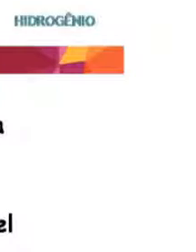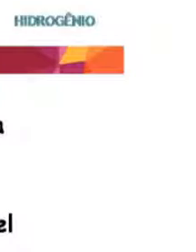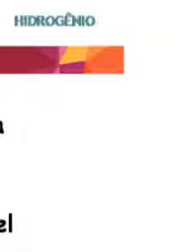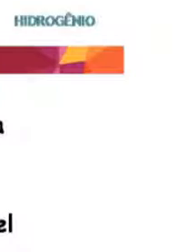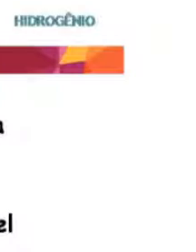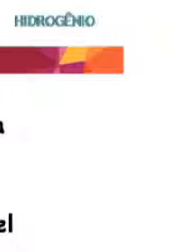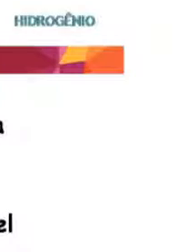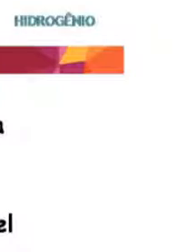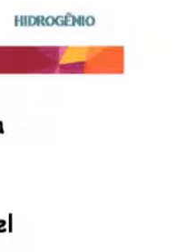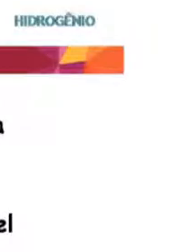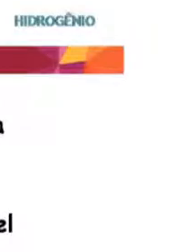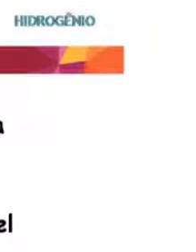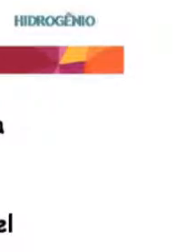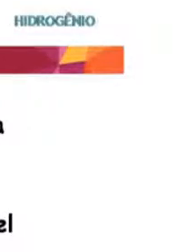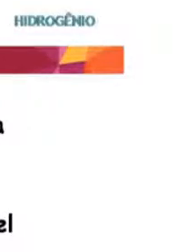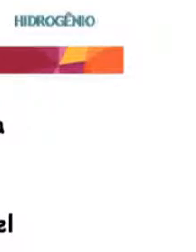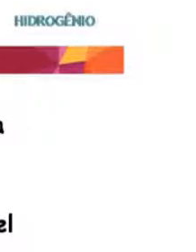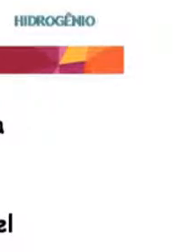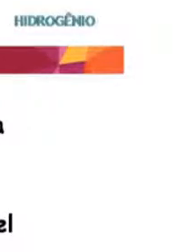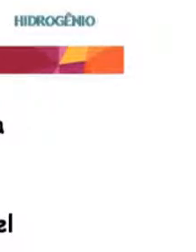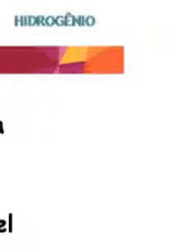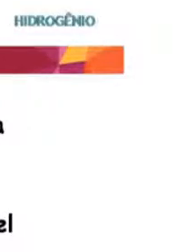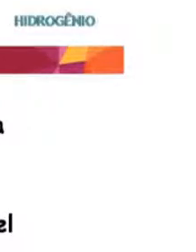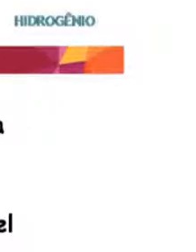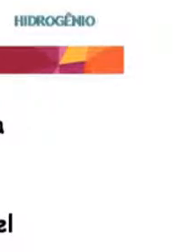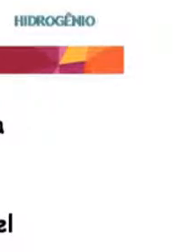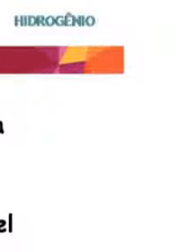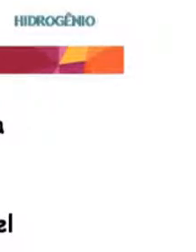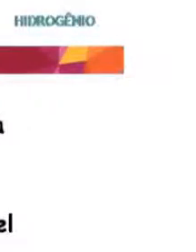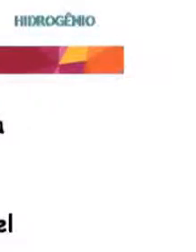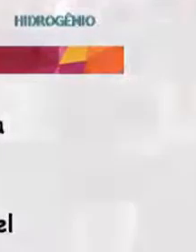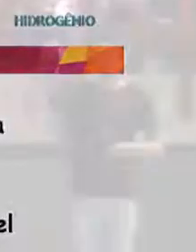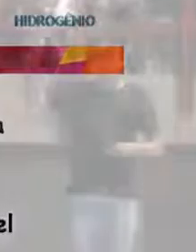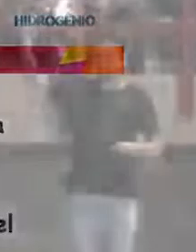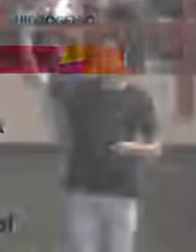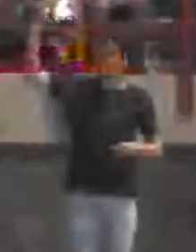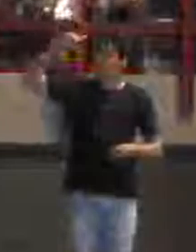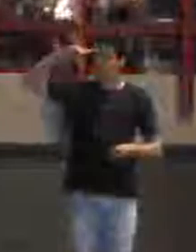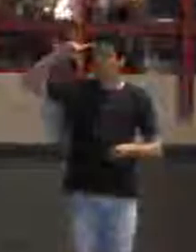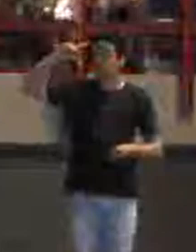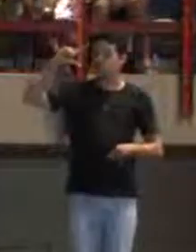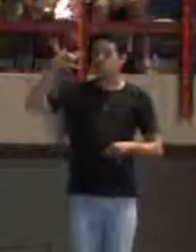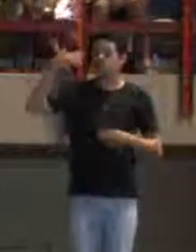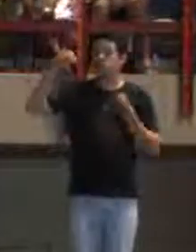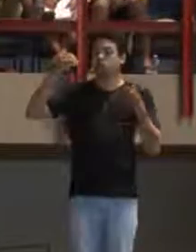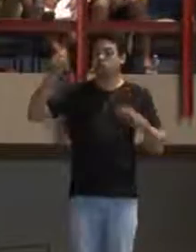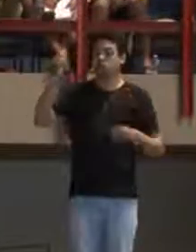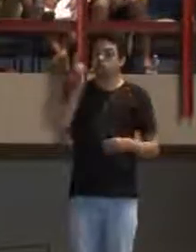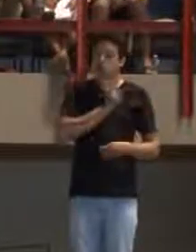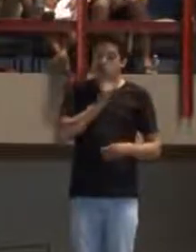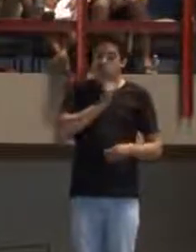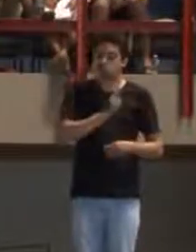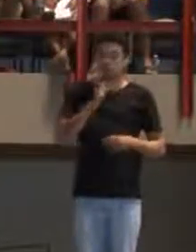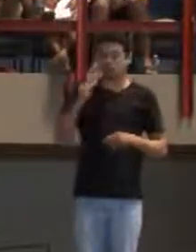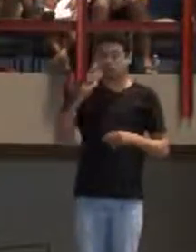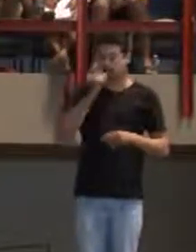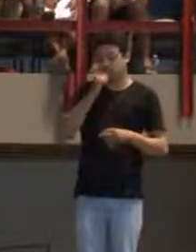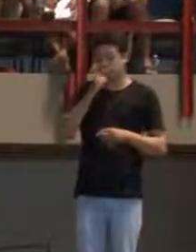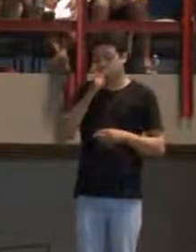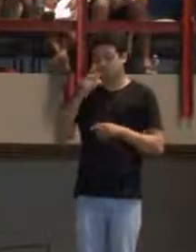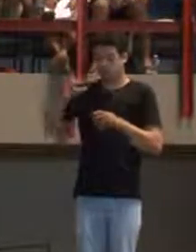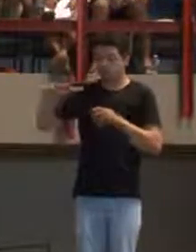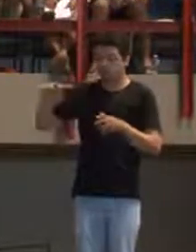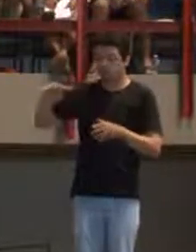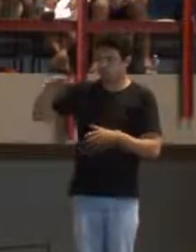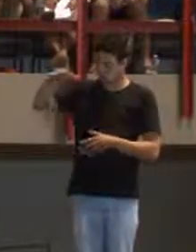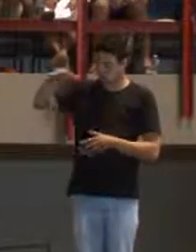projetos atuais é fazer a eletrólise utilizando energia solar. como é essa eletrólise? Vai pegar a água,